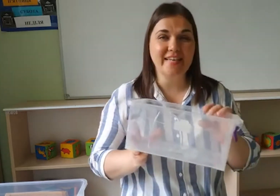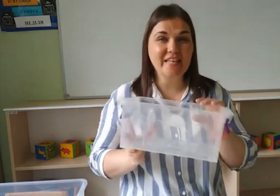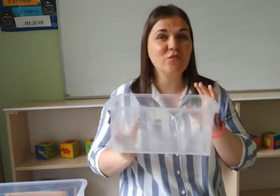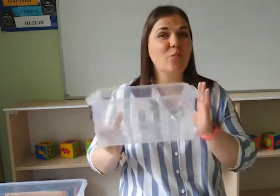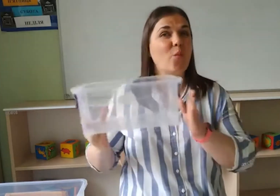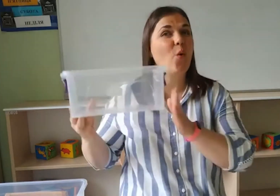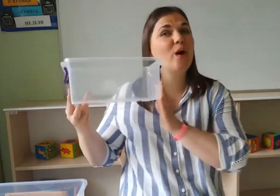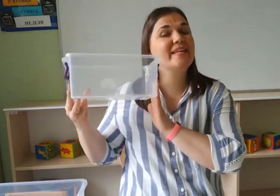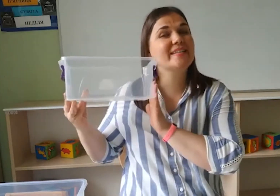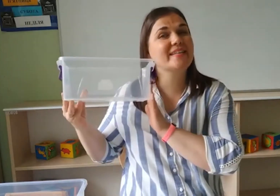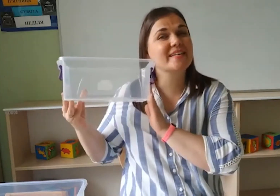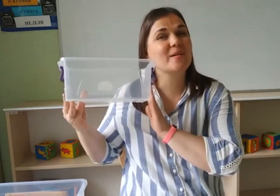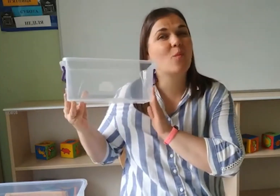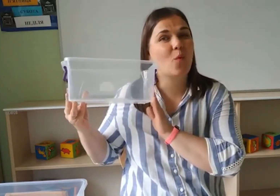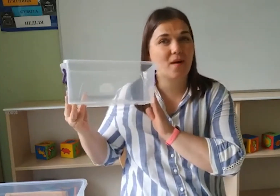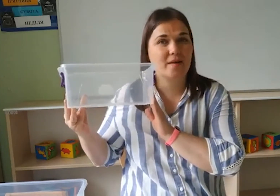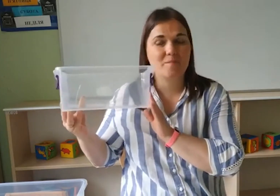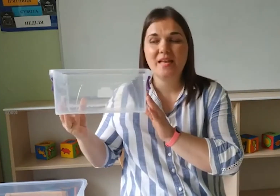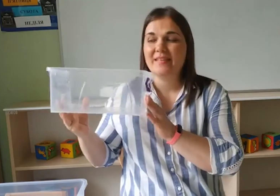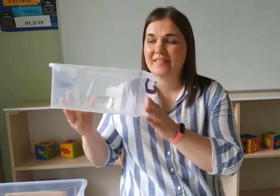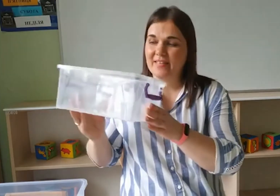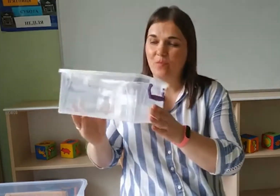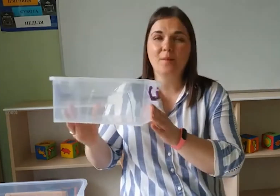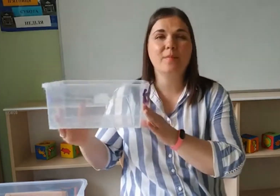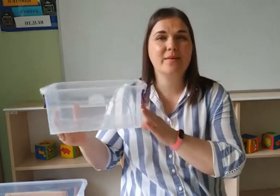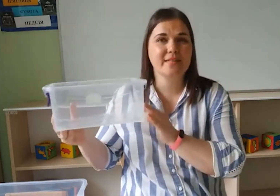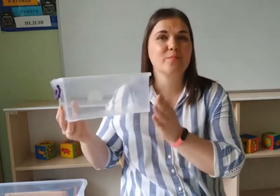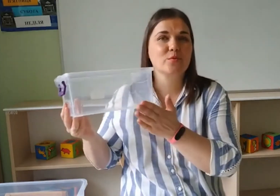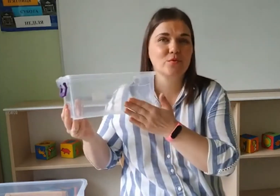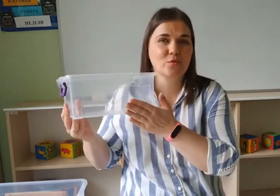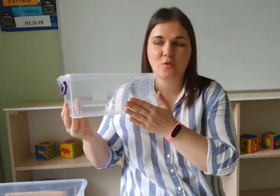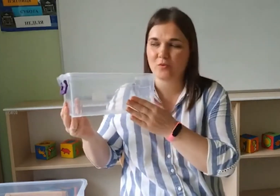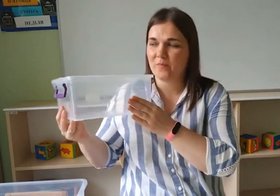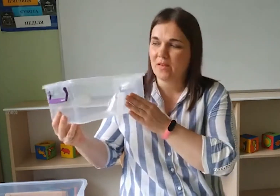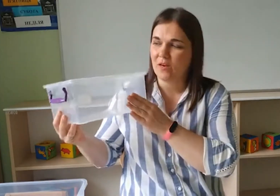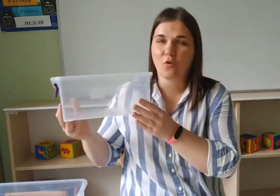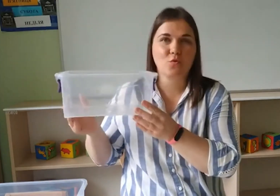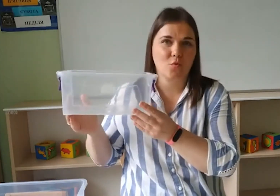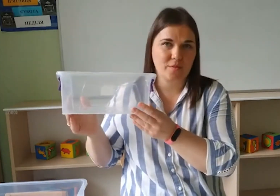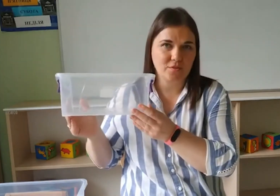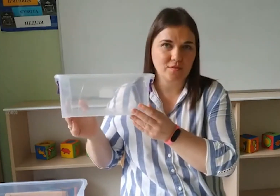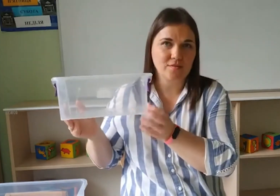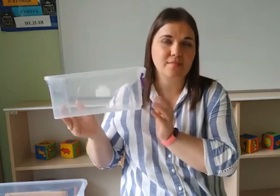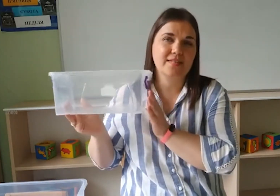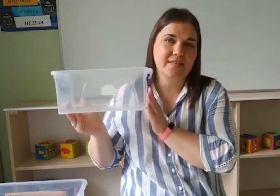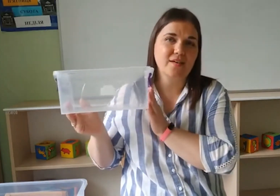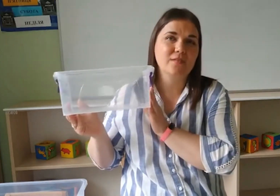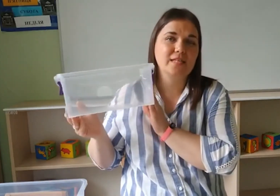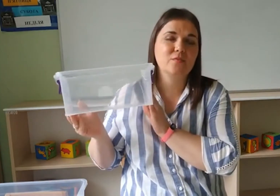Стоїть в полі теремок. Теремок ми беремо прозору коробочку, і це у нас буде